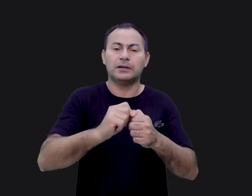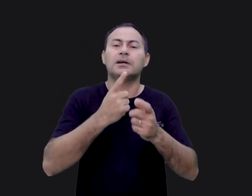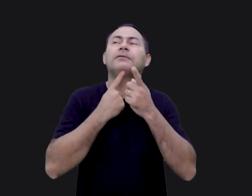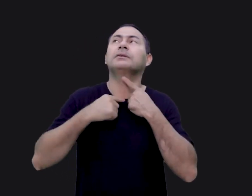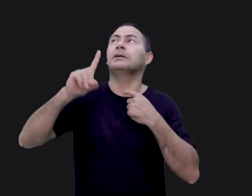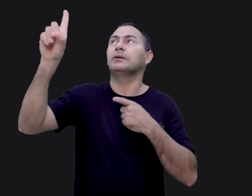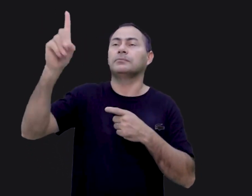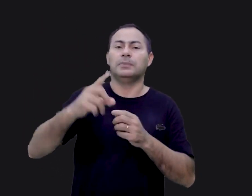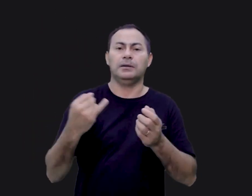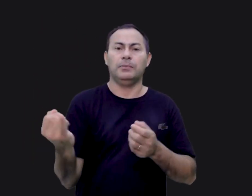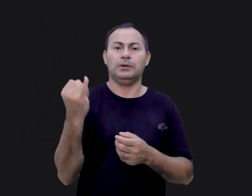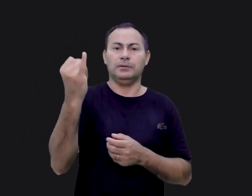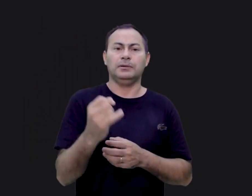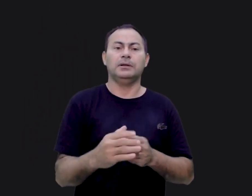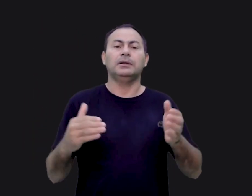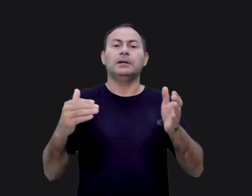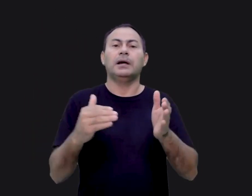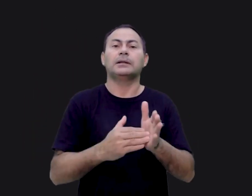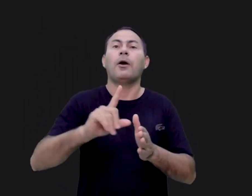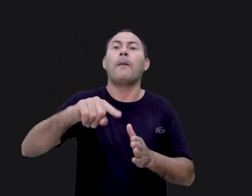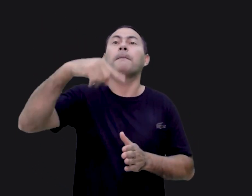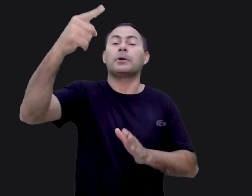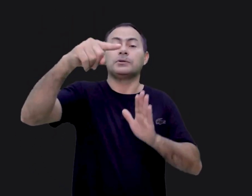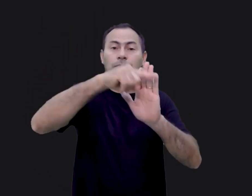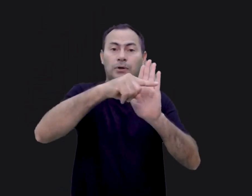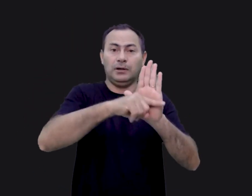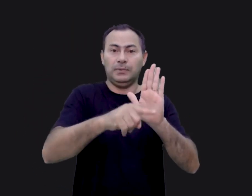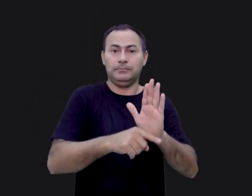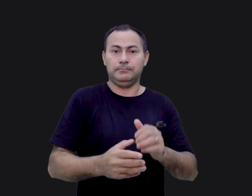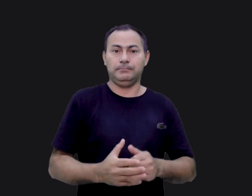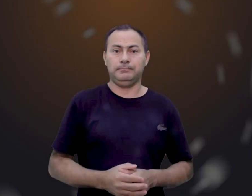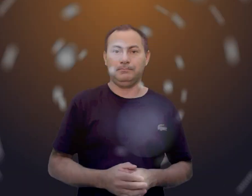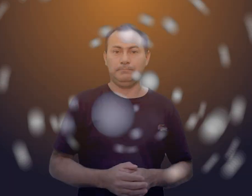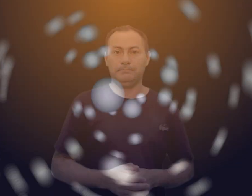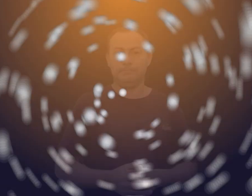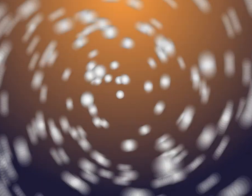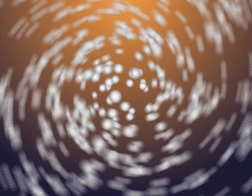e faça a vontade de Deus. Vale a pena. Até o nosso próximo programa.